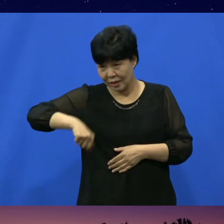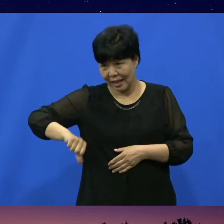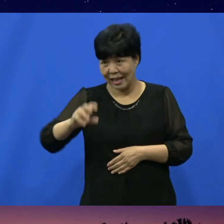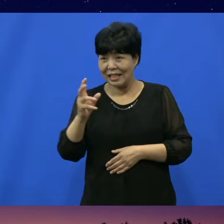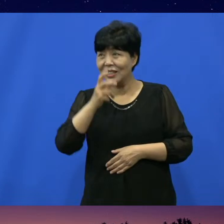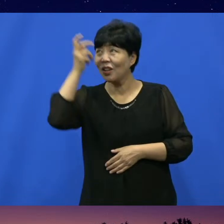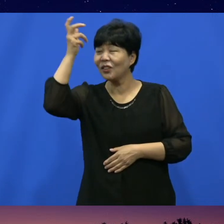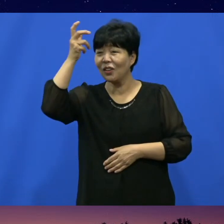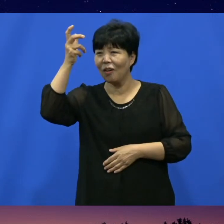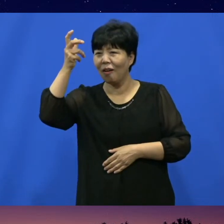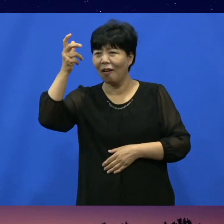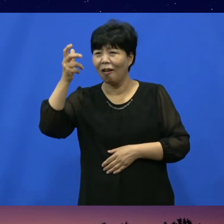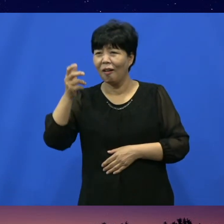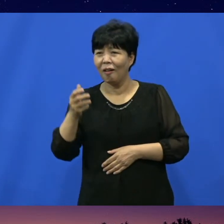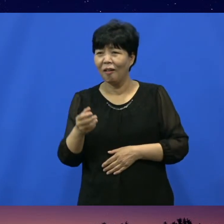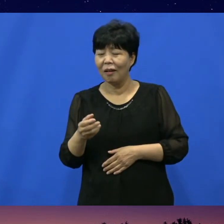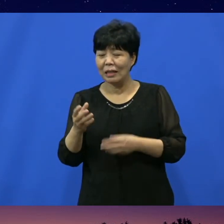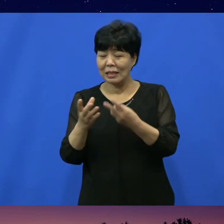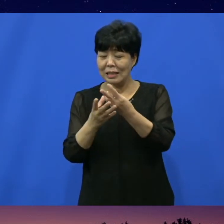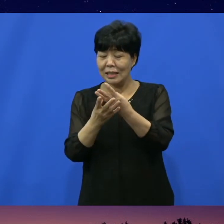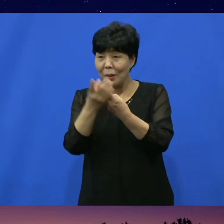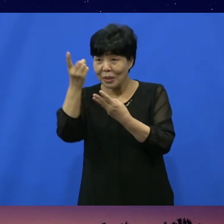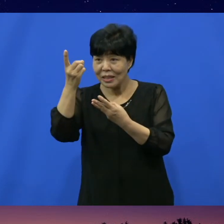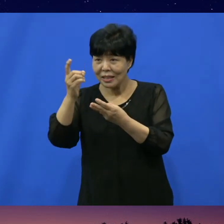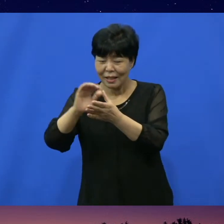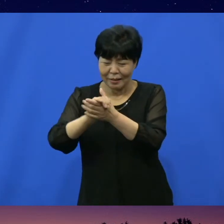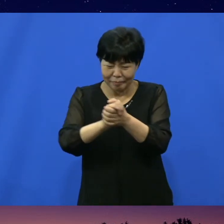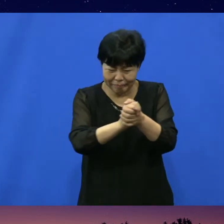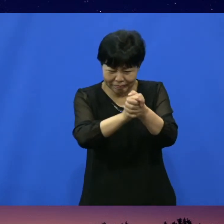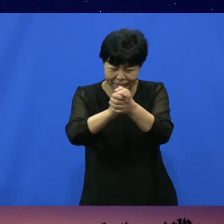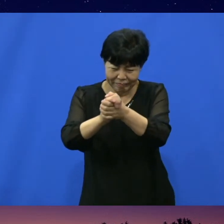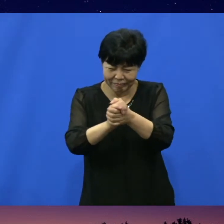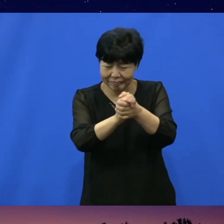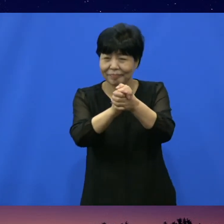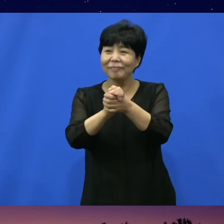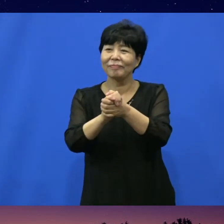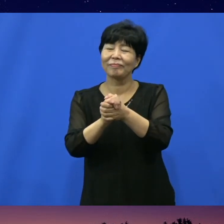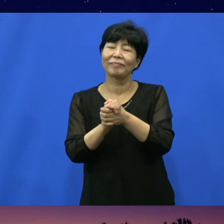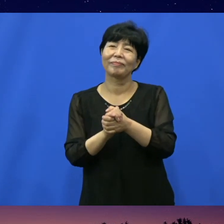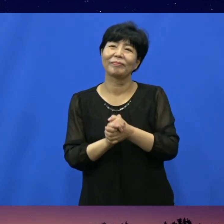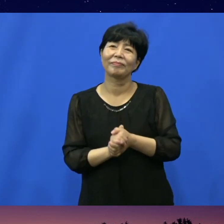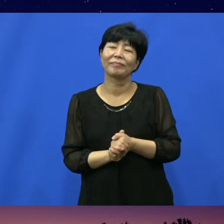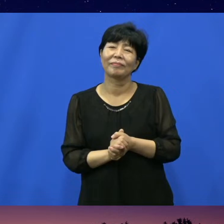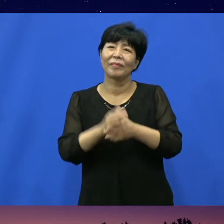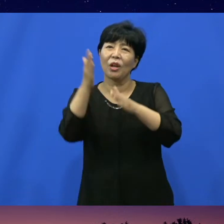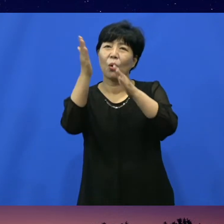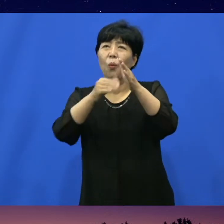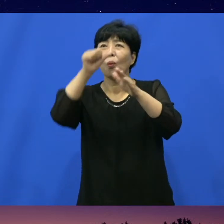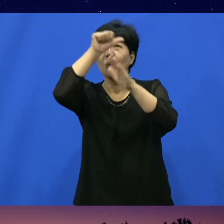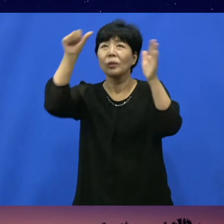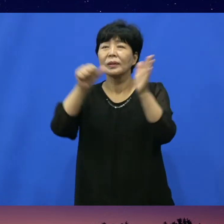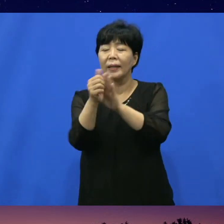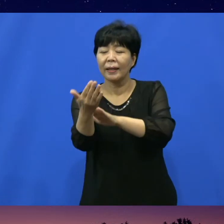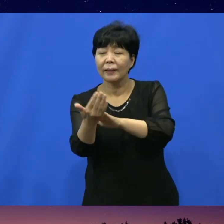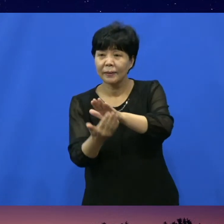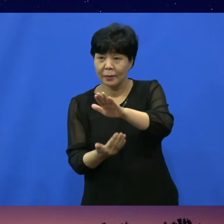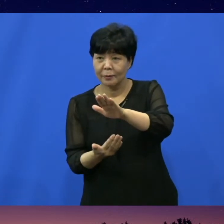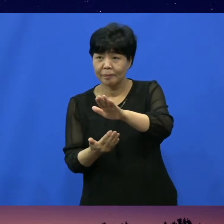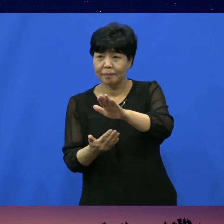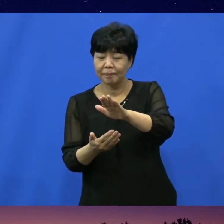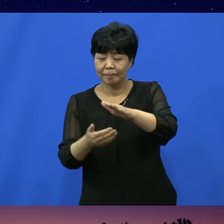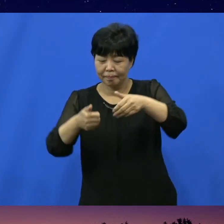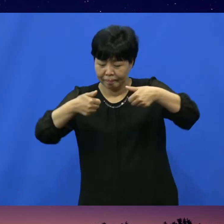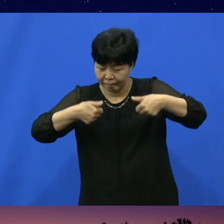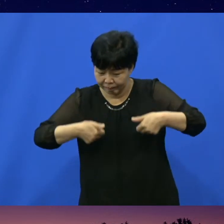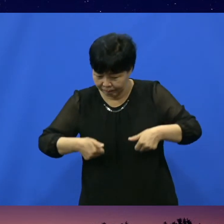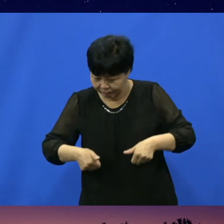너무도 나를 사랑하셔요. 예수님은 공생의 시작하기 직전에 요단강에서 세례를 받고 올라오실 때 하늘의 음성이